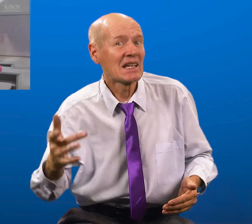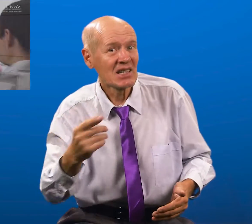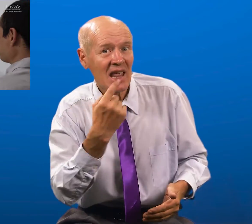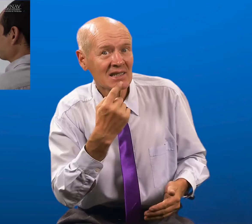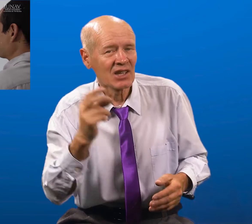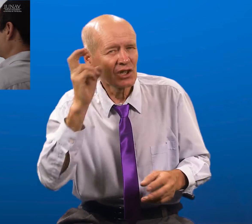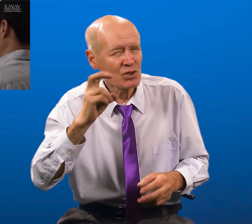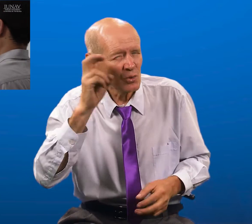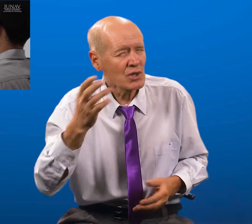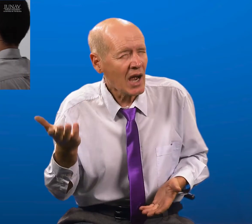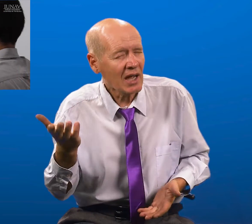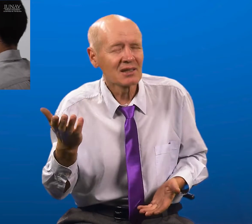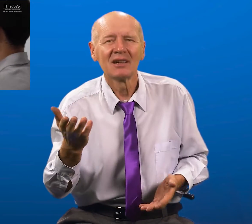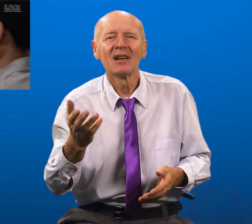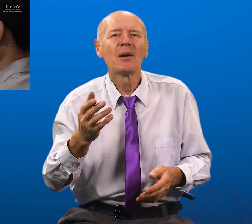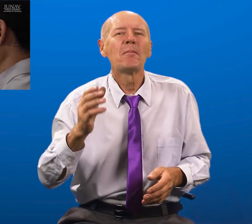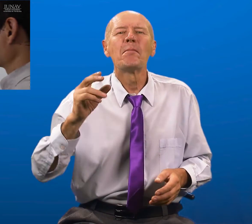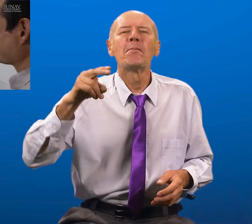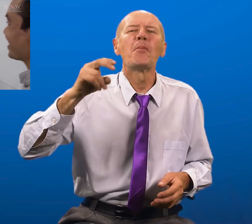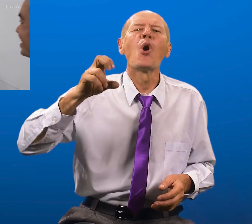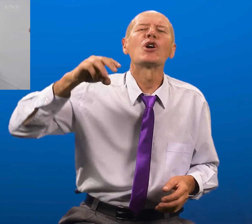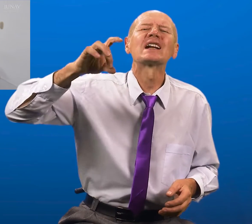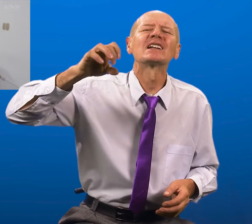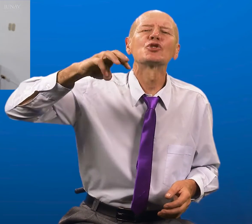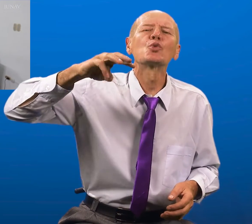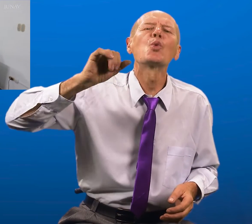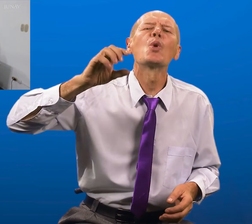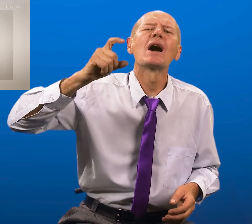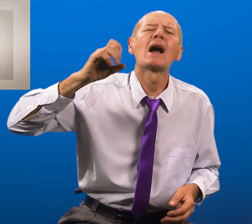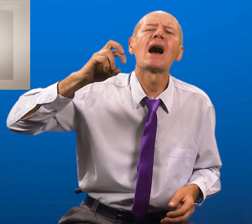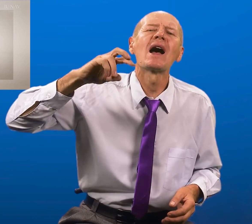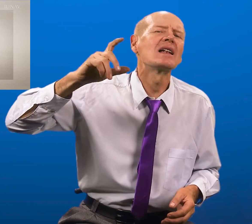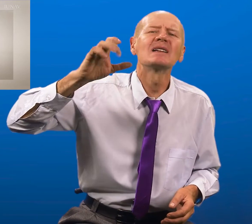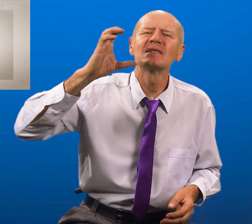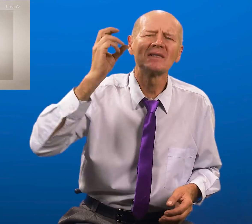и французского. Изучение языков пользовалось большим спросом.